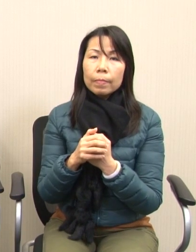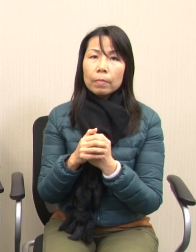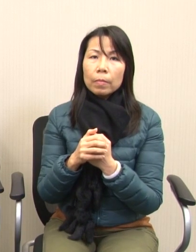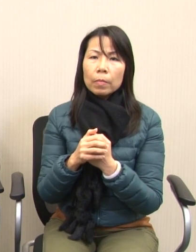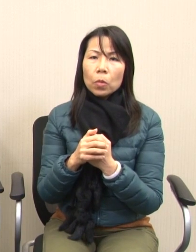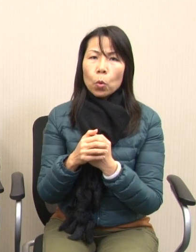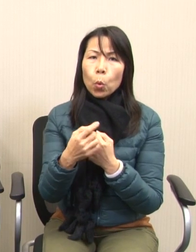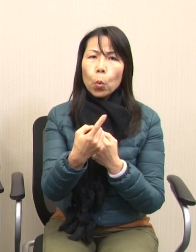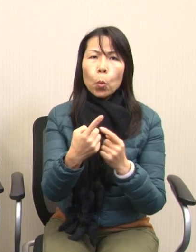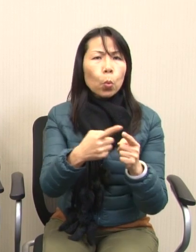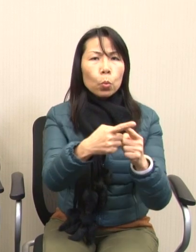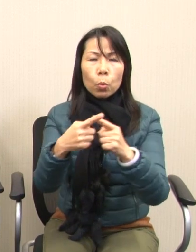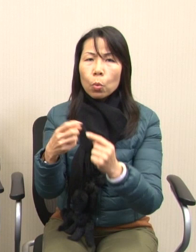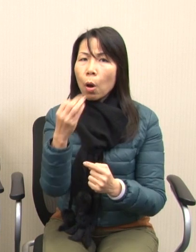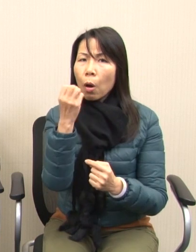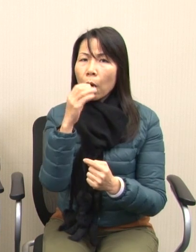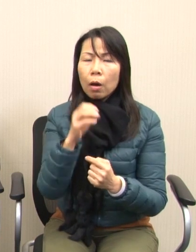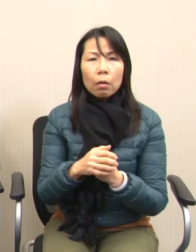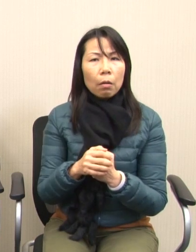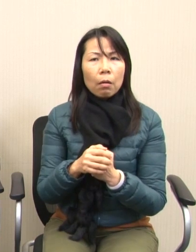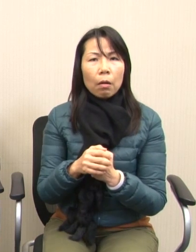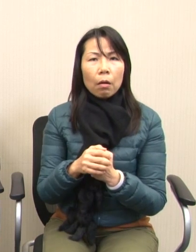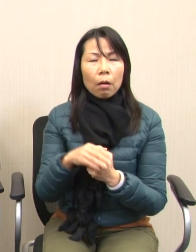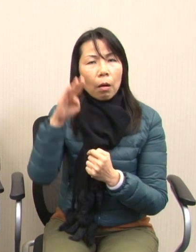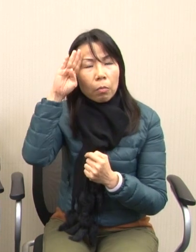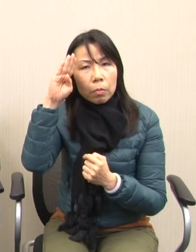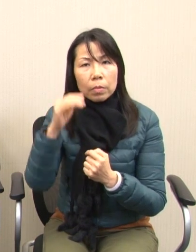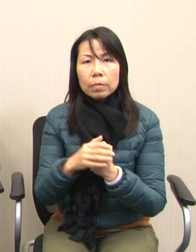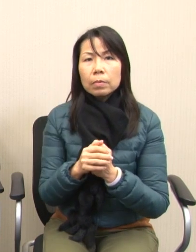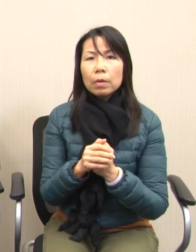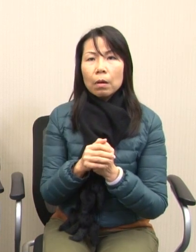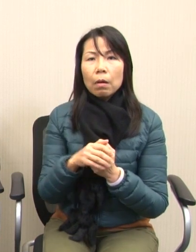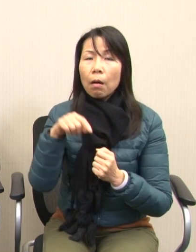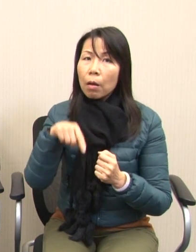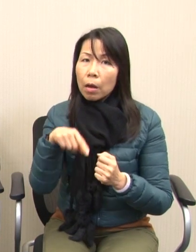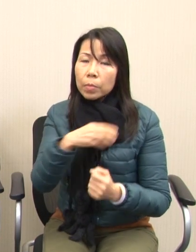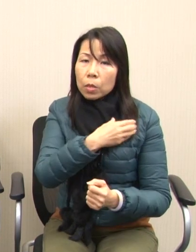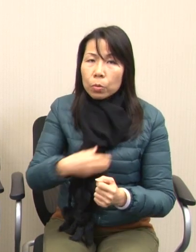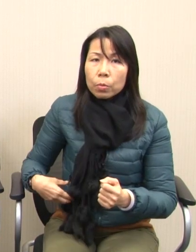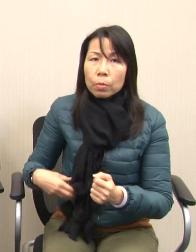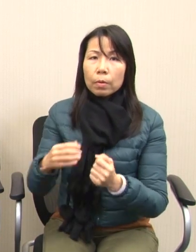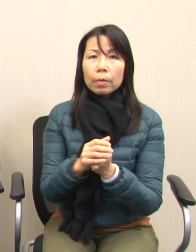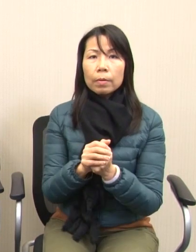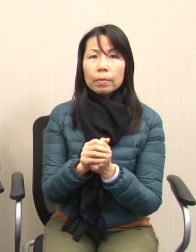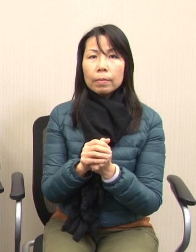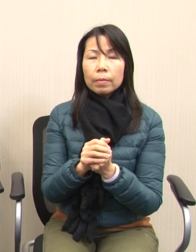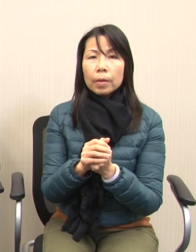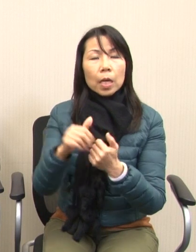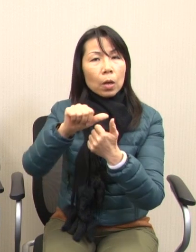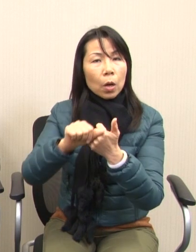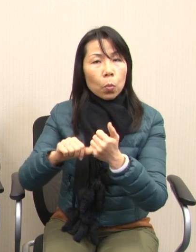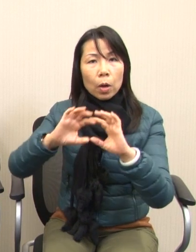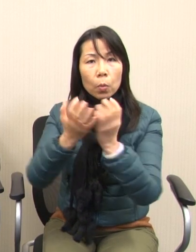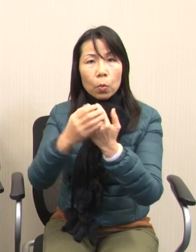咁好多人話：哦，唔好意思。咁就今屆喺嗰個所謂選委會裏邊